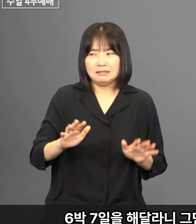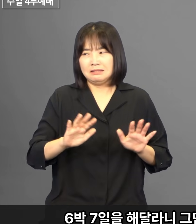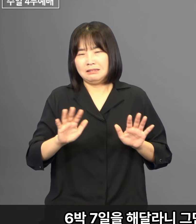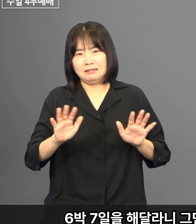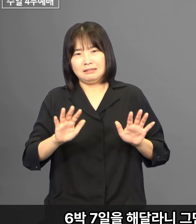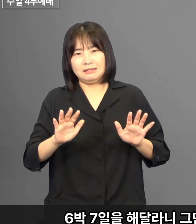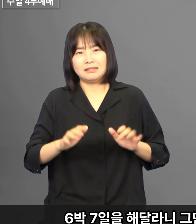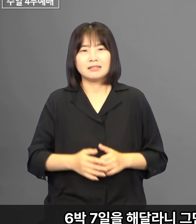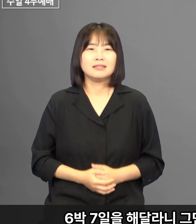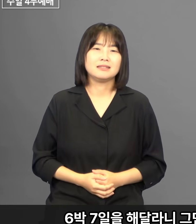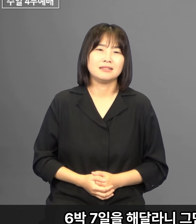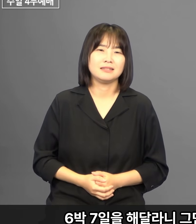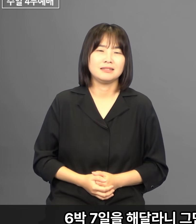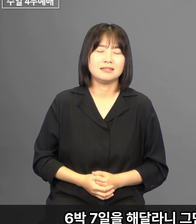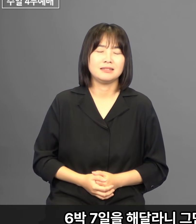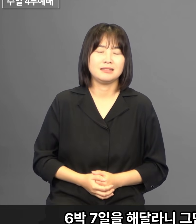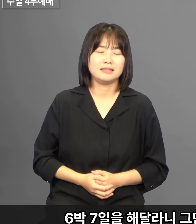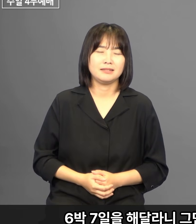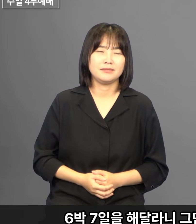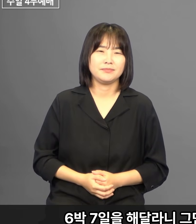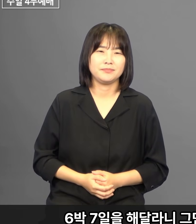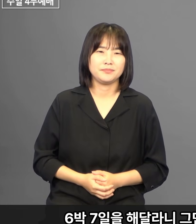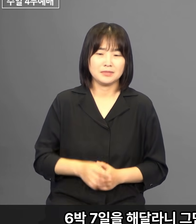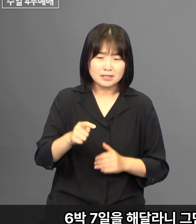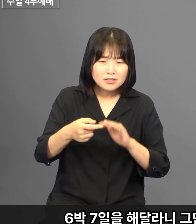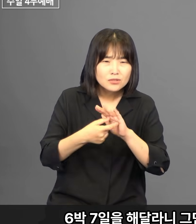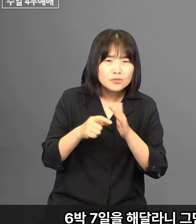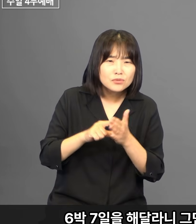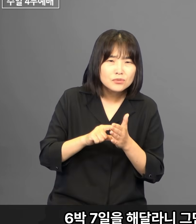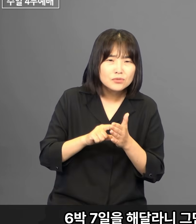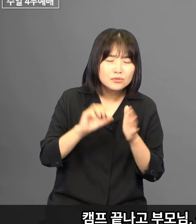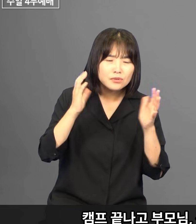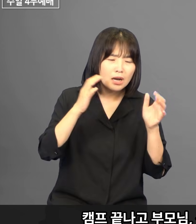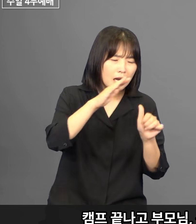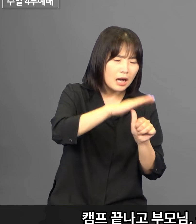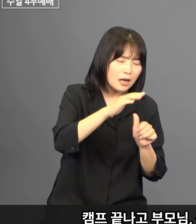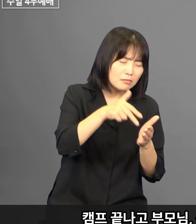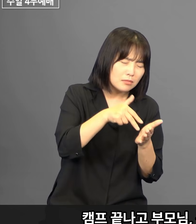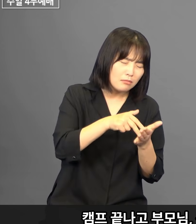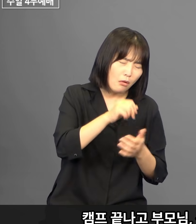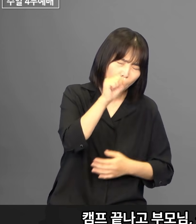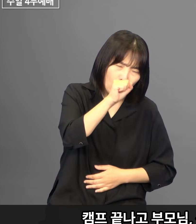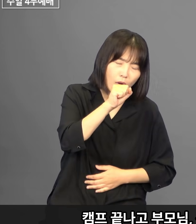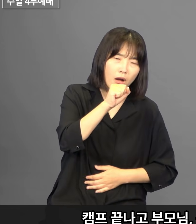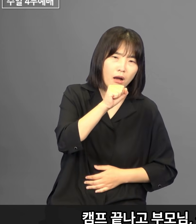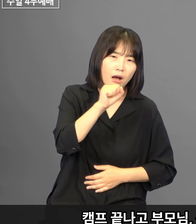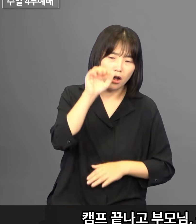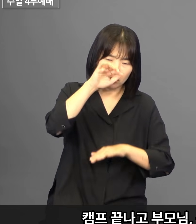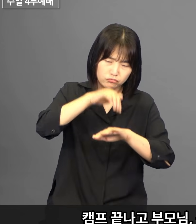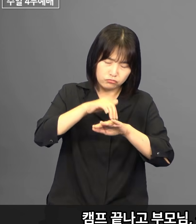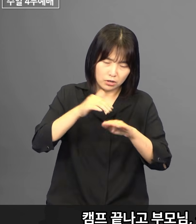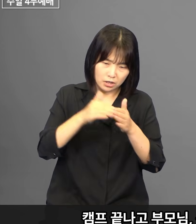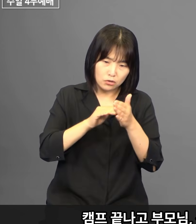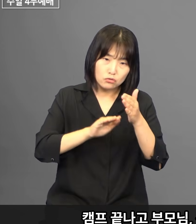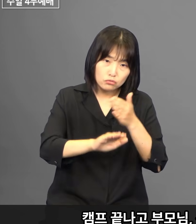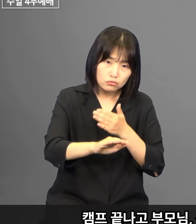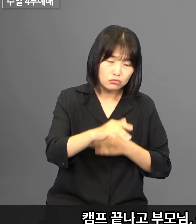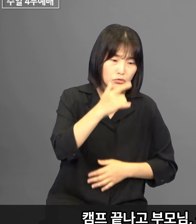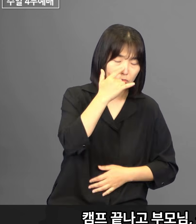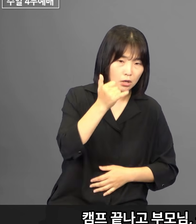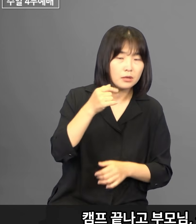해달라니. 그만큼 아이들에게 좋았다는 겁니다. 캠프 끝나고 부모님,